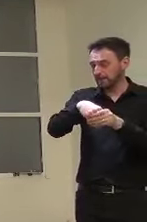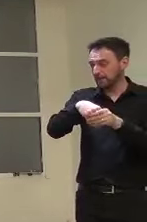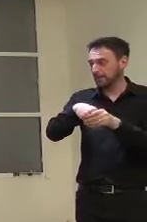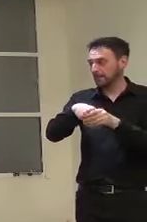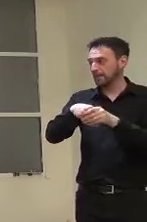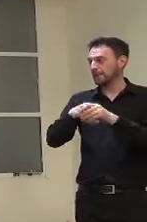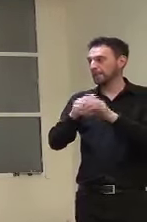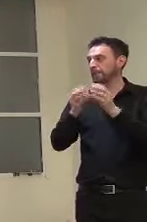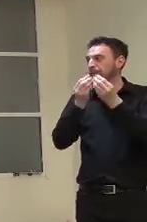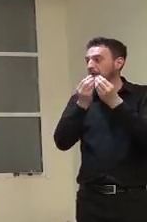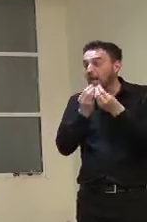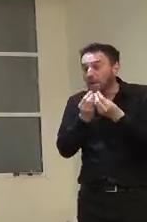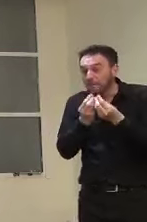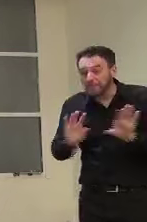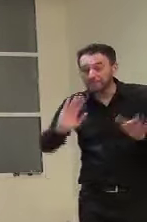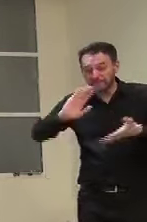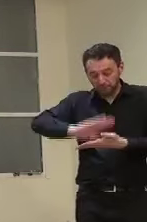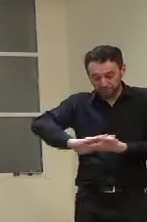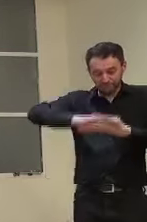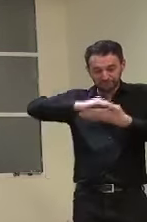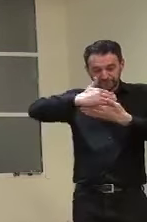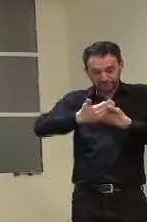empezamos a la computadora